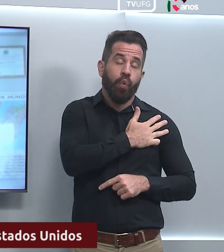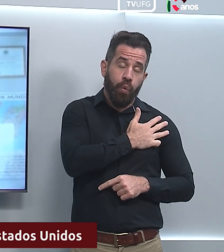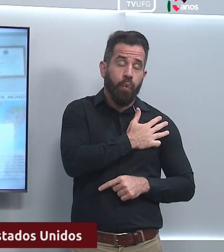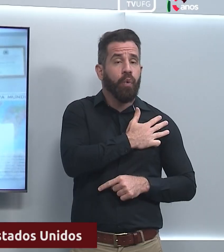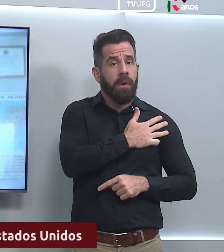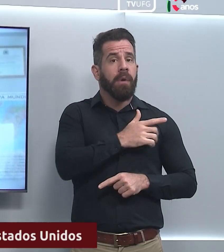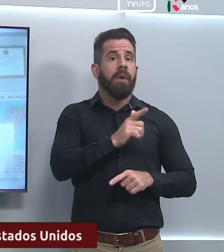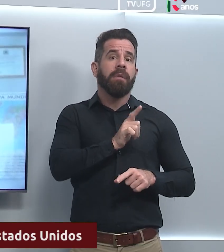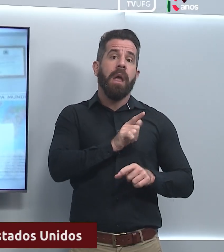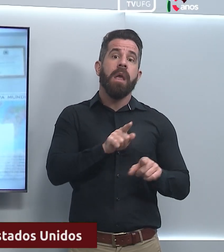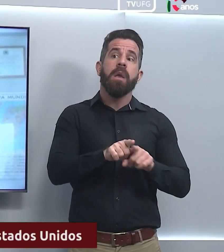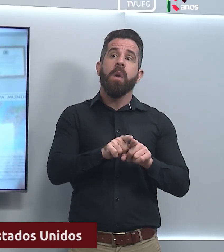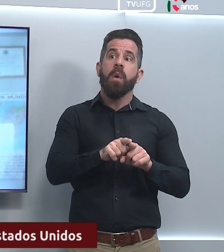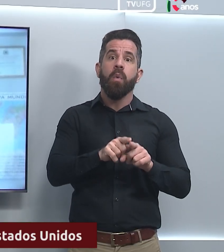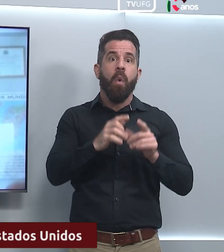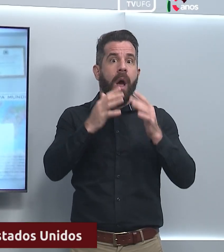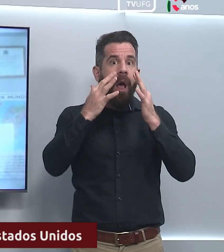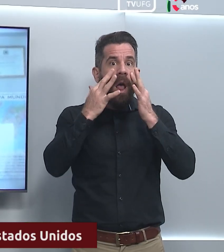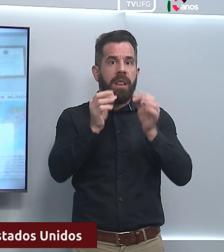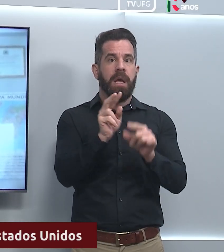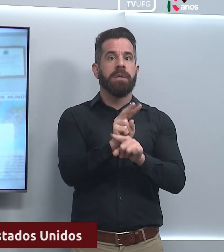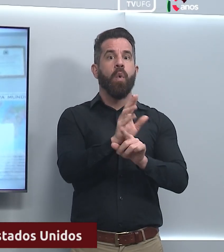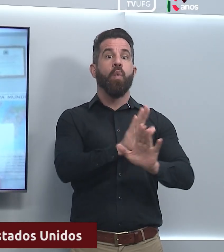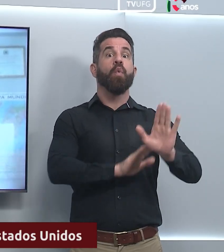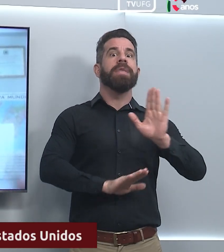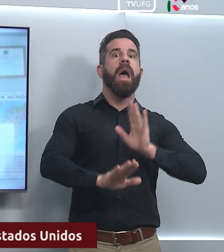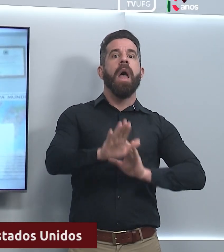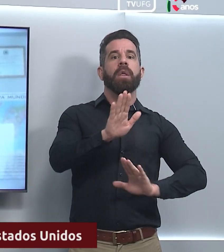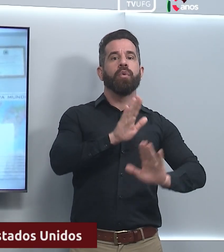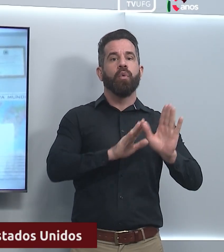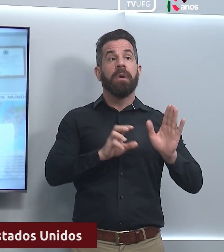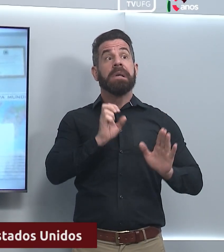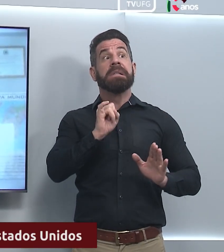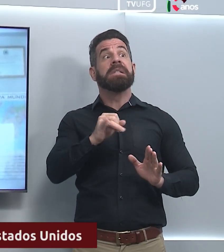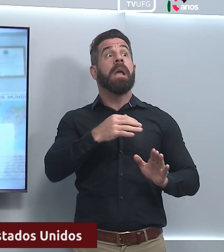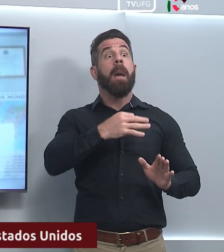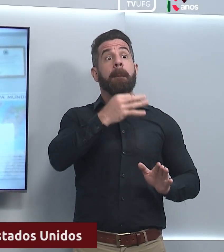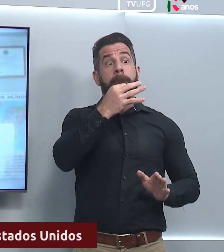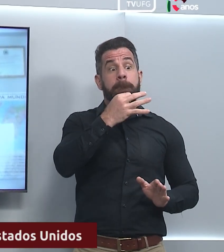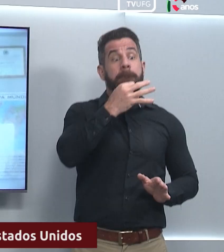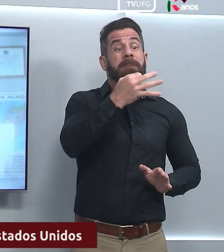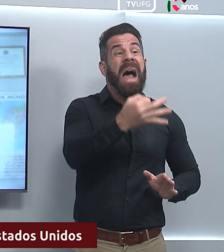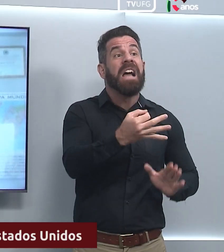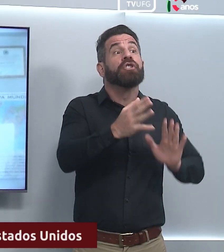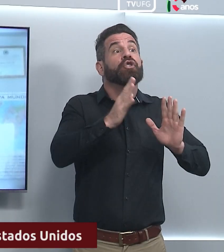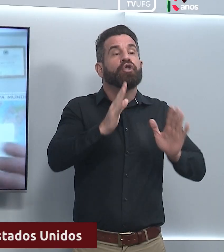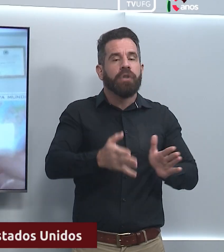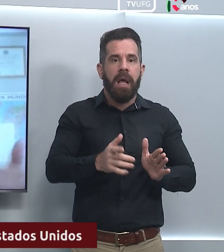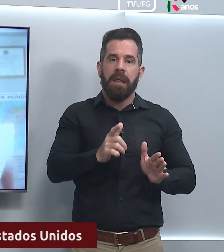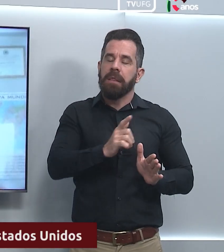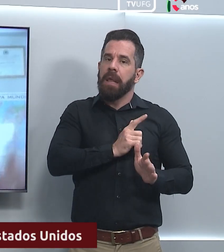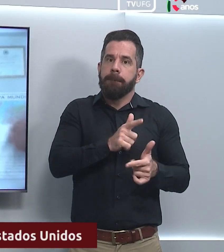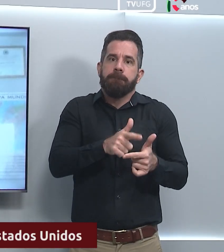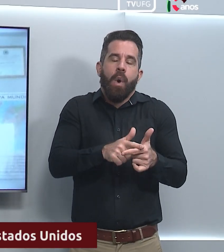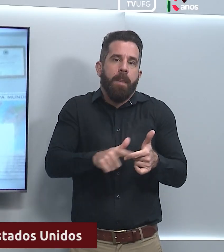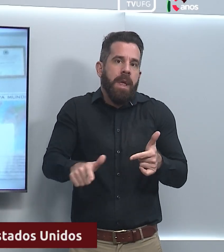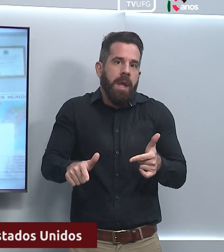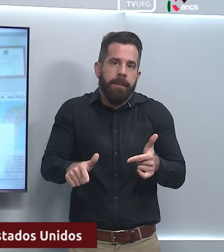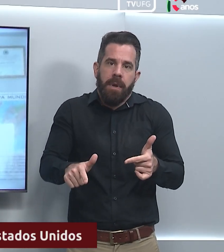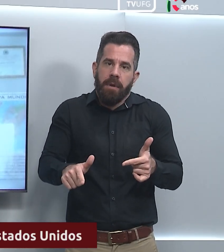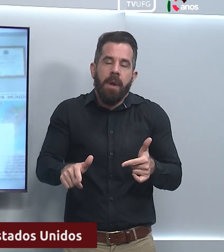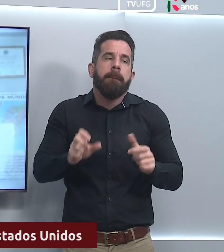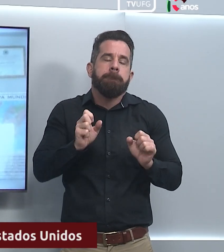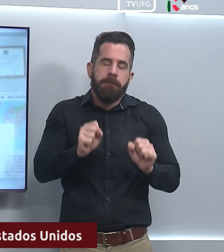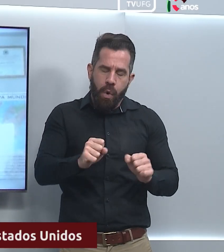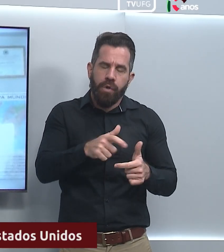certa cautela para evitar um posicionamento, uma vez que já existe uma tensão entre Brasil